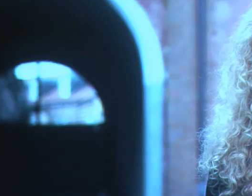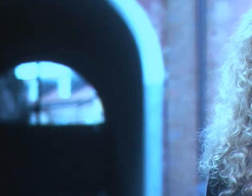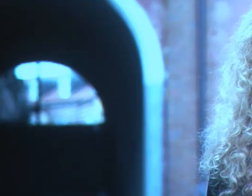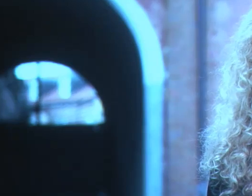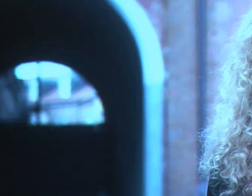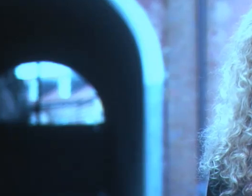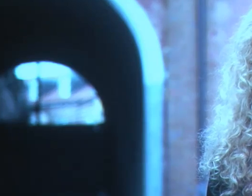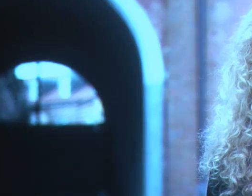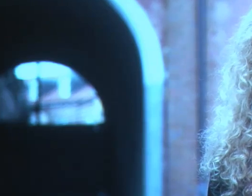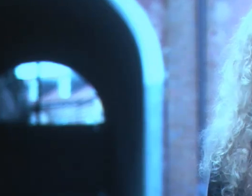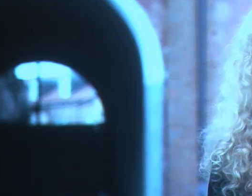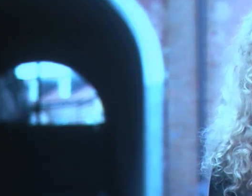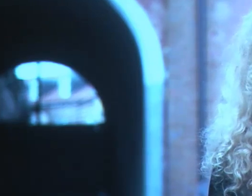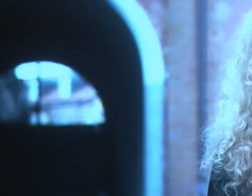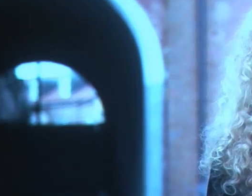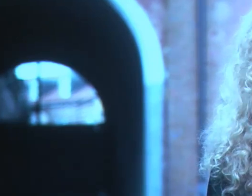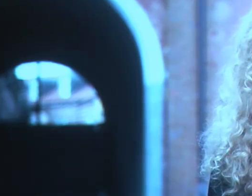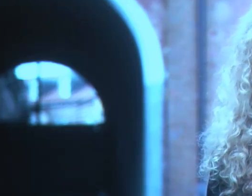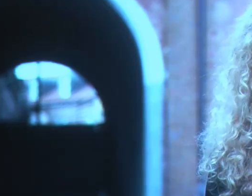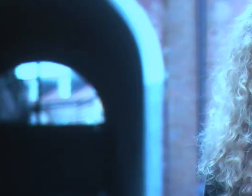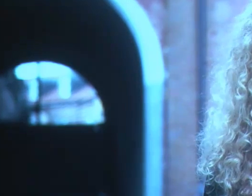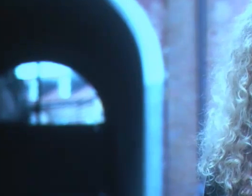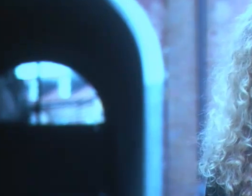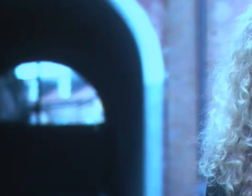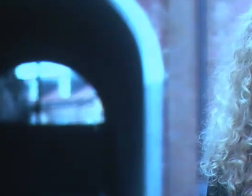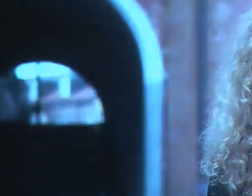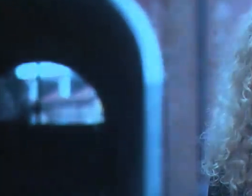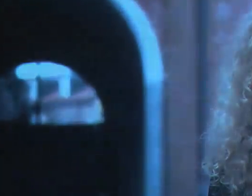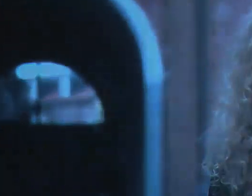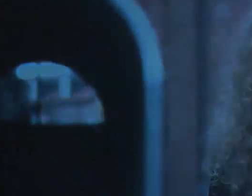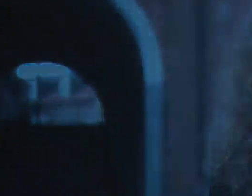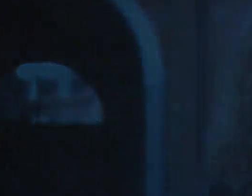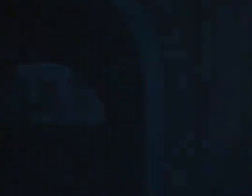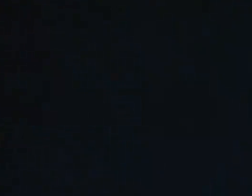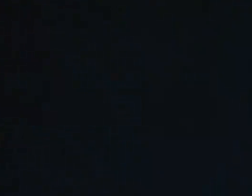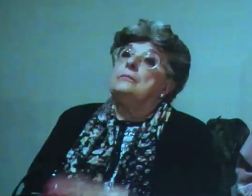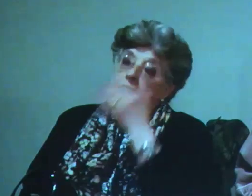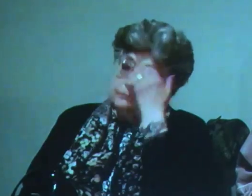possono condividere pensieri viva dio condividere anche sogni